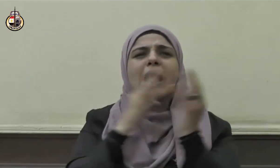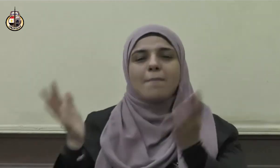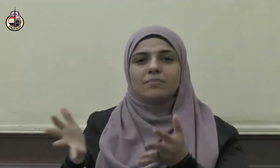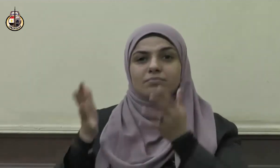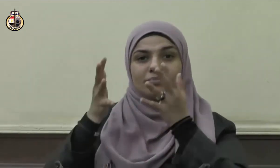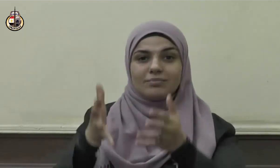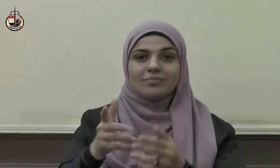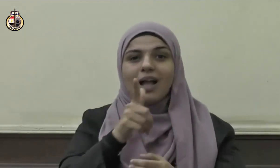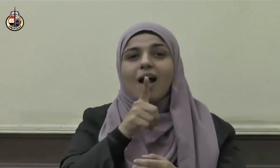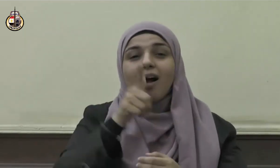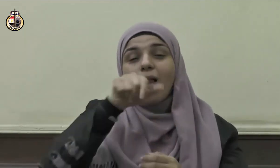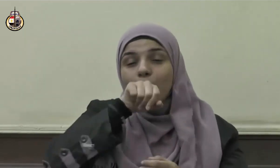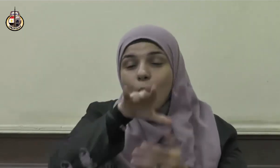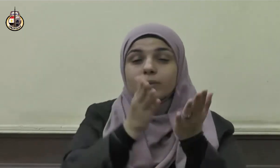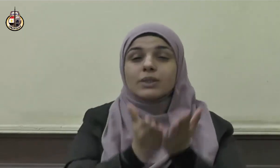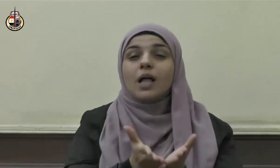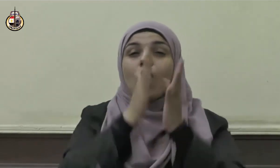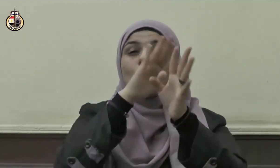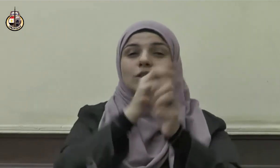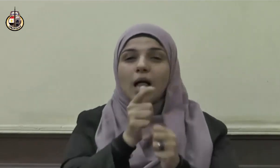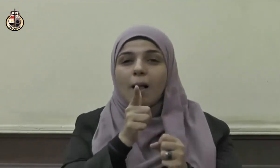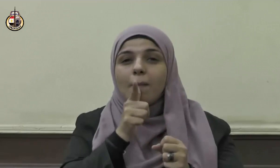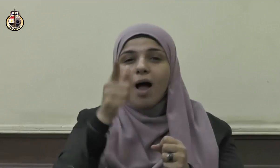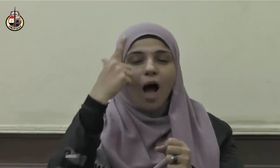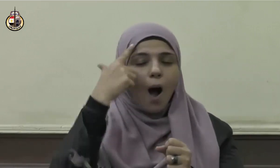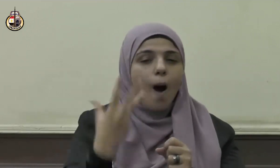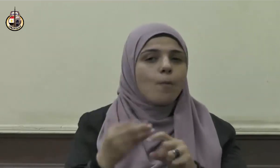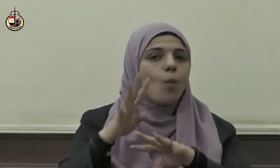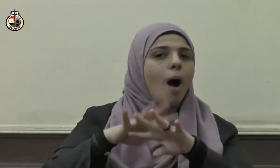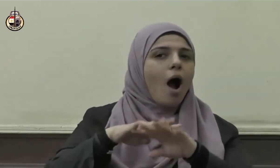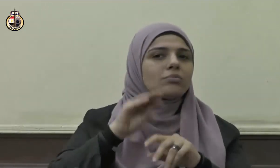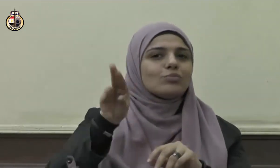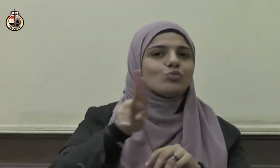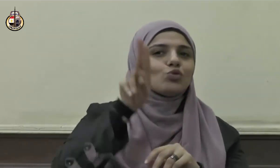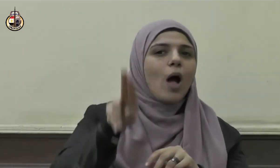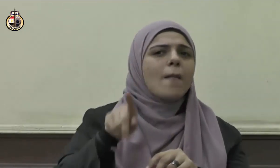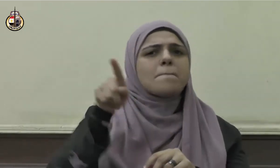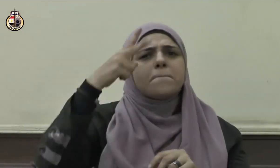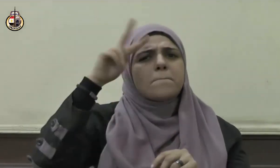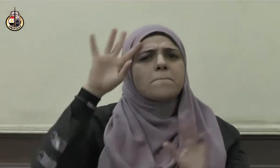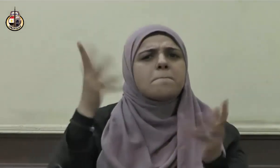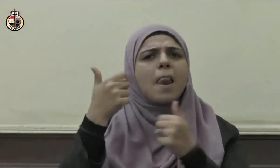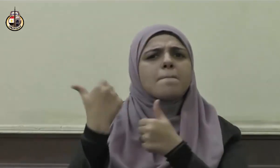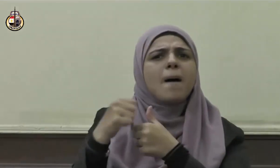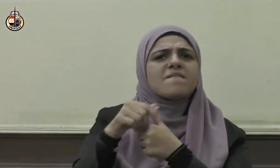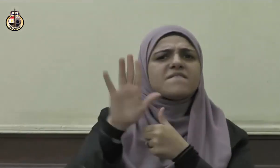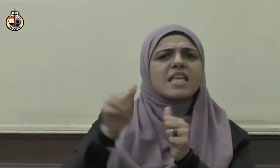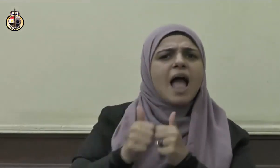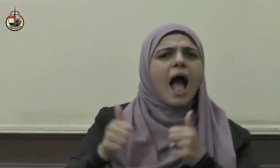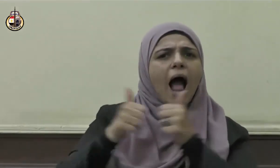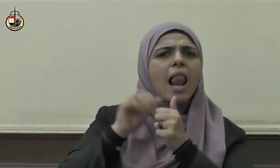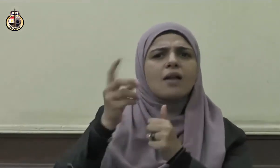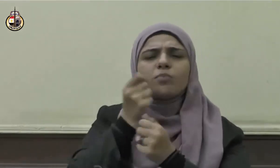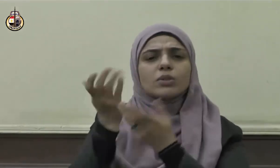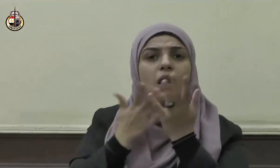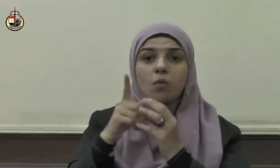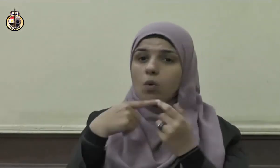فقال له رسول الله صلى الله عليه وسلم ما أبقيت لأهلك؟ قال